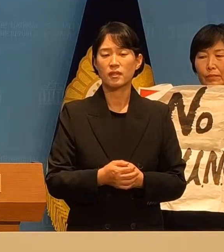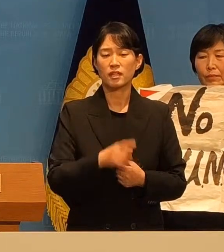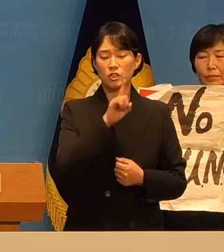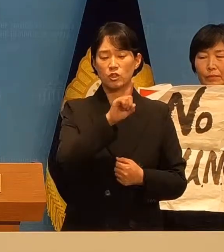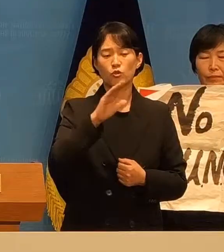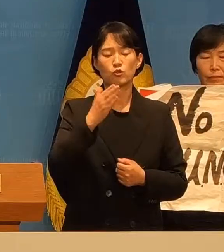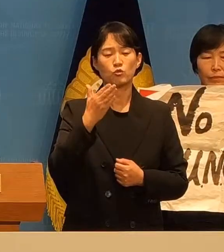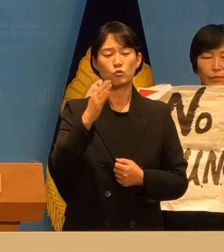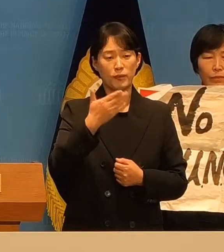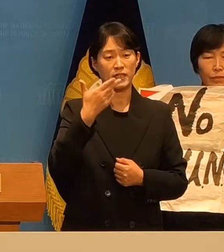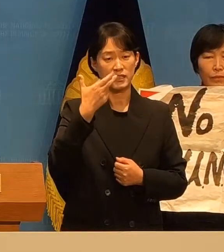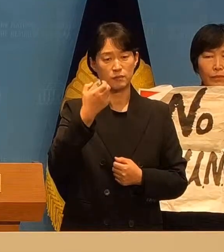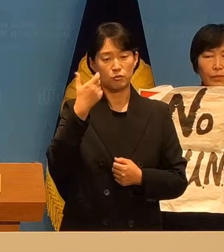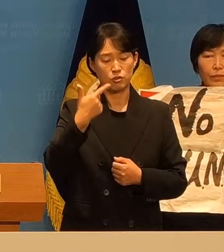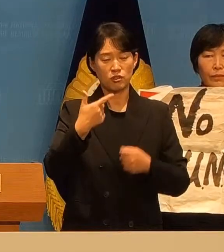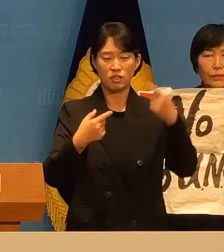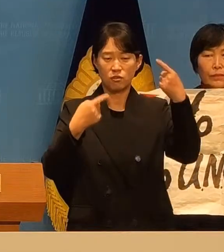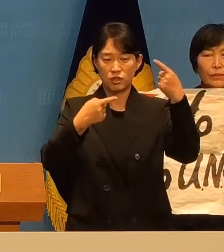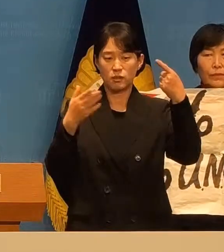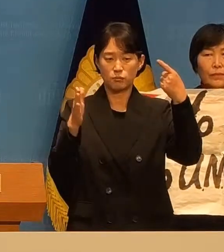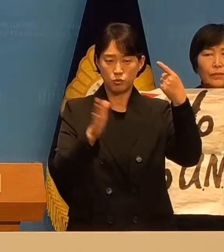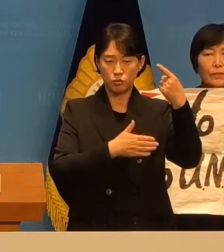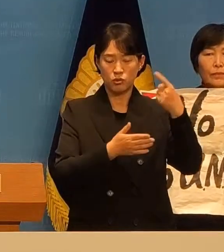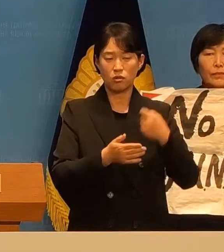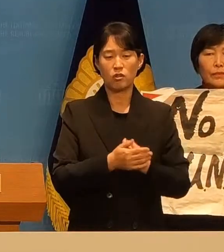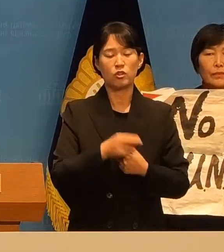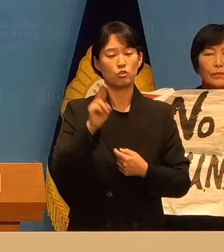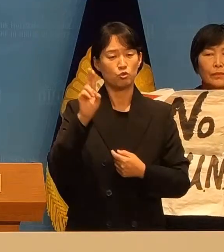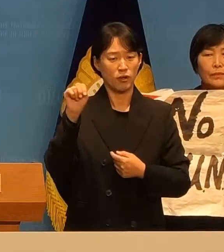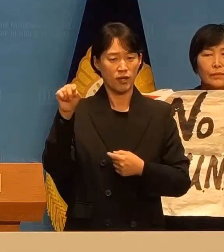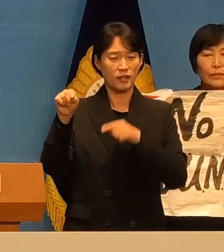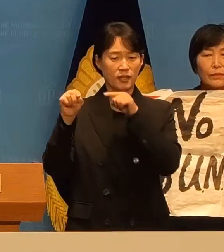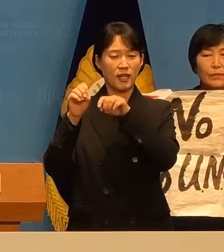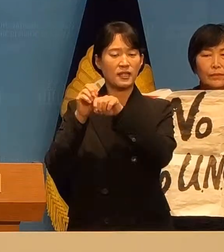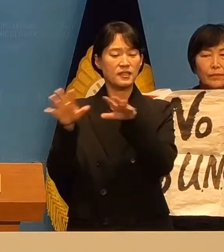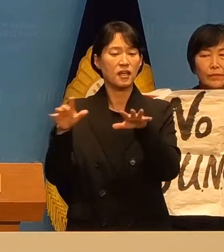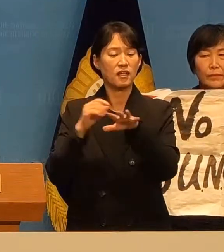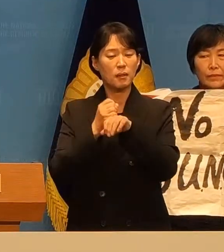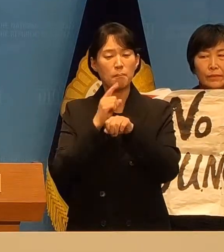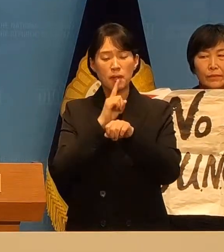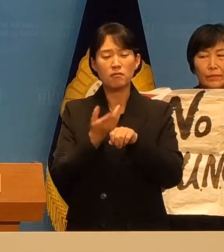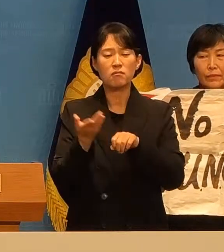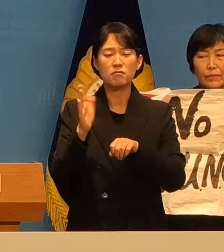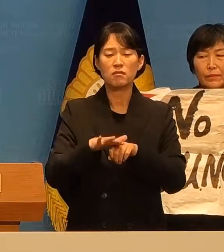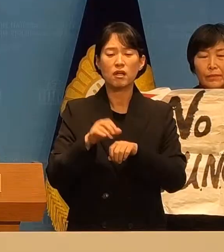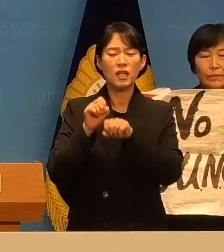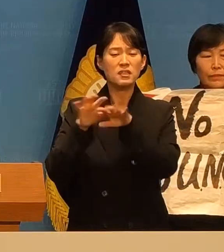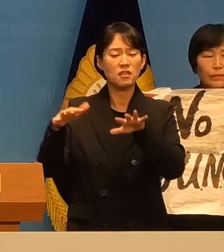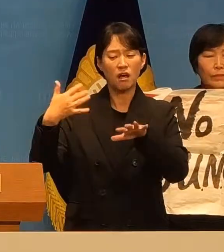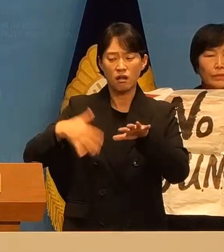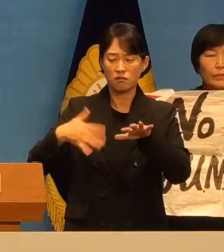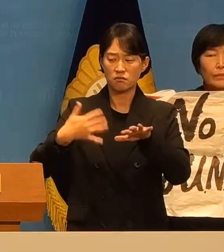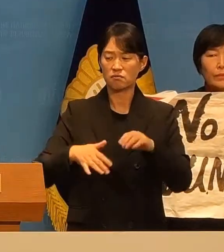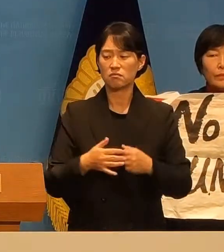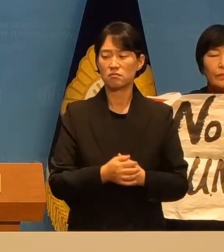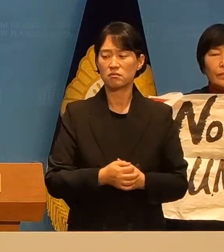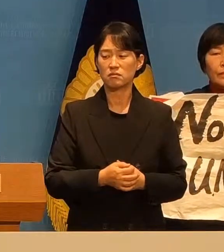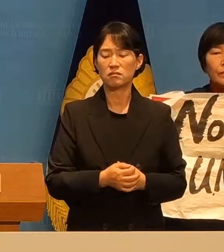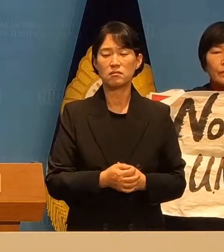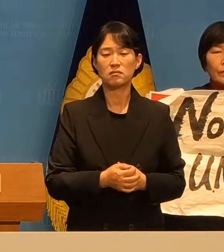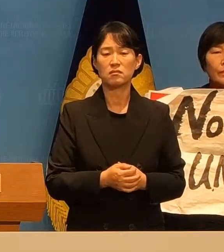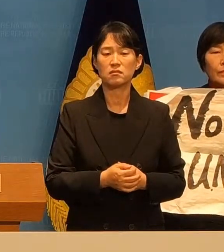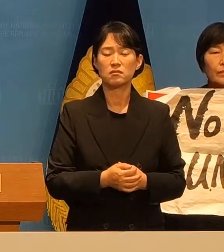76년 1월 1일부터 UNC는 해체한다 이렇게 공언을 했는데 해체되고 있지 않습니다.